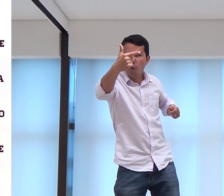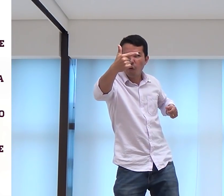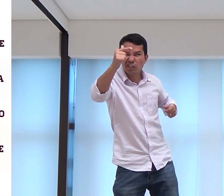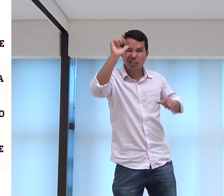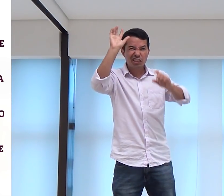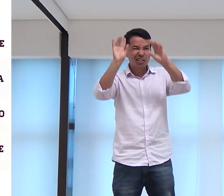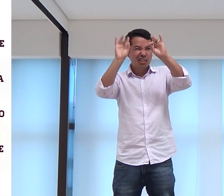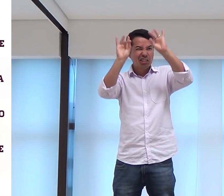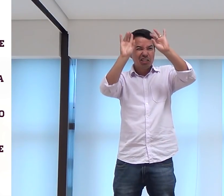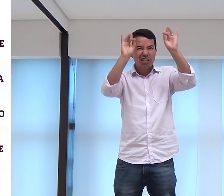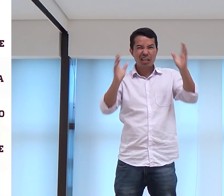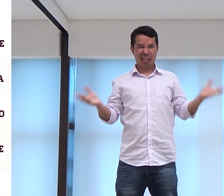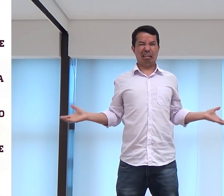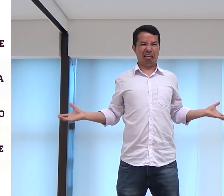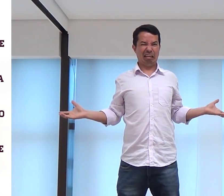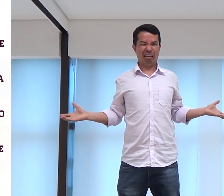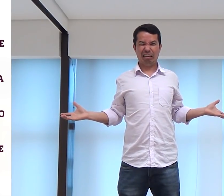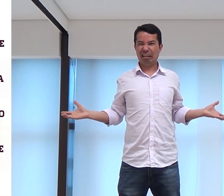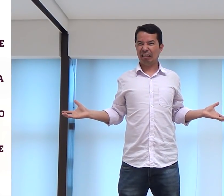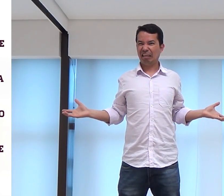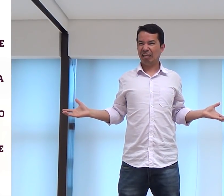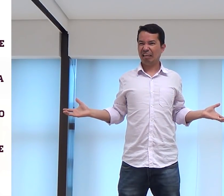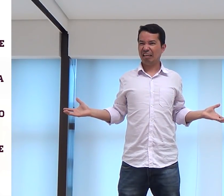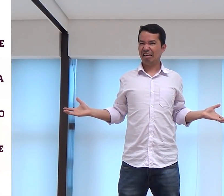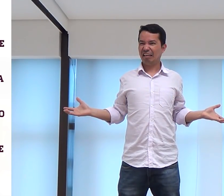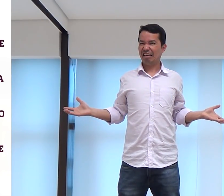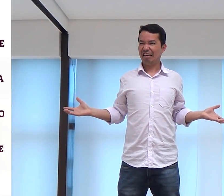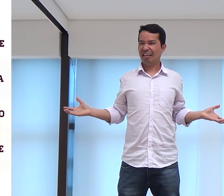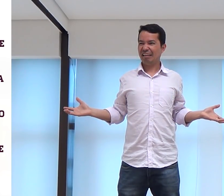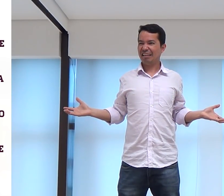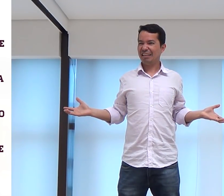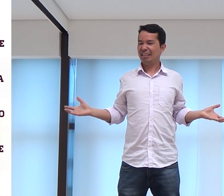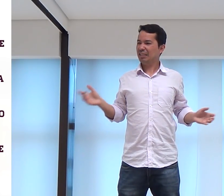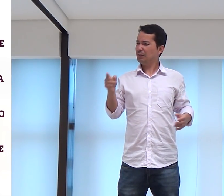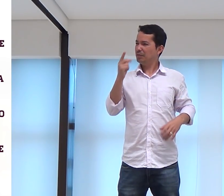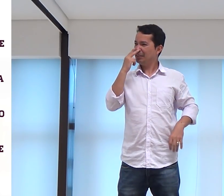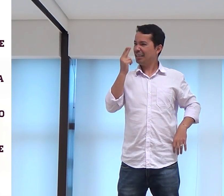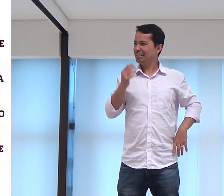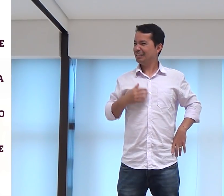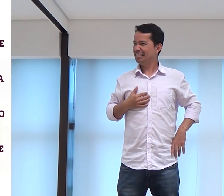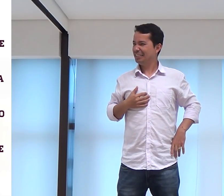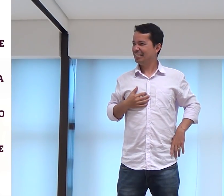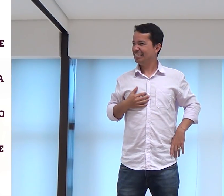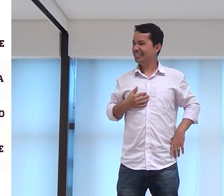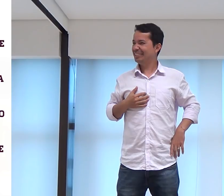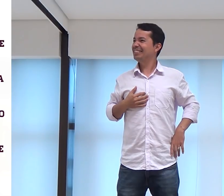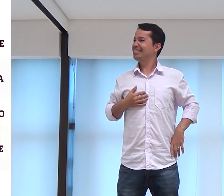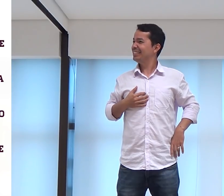coroa com 12 estrelas. O que isso quer dizer? O que você acha?